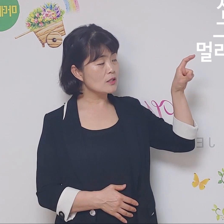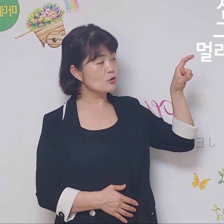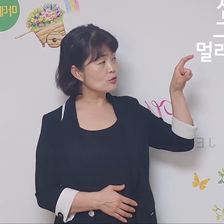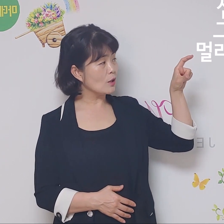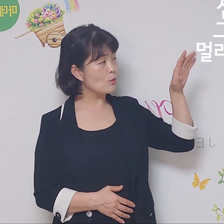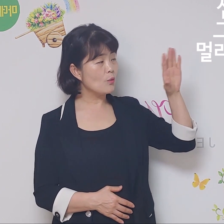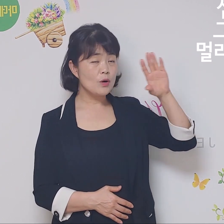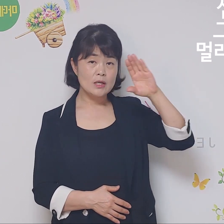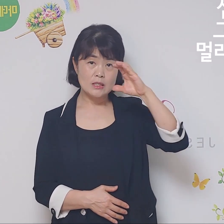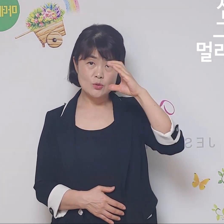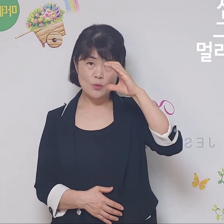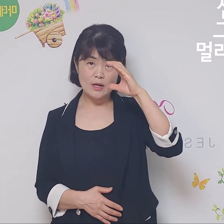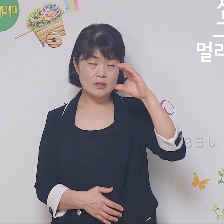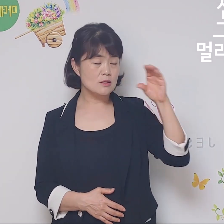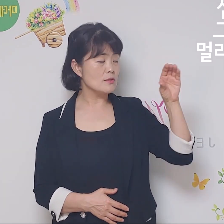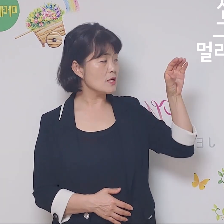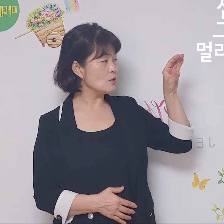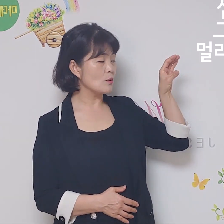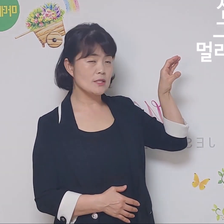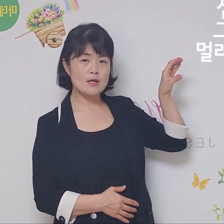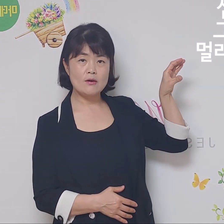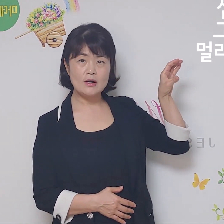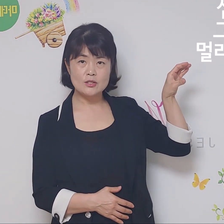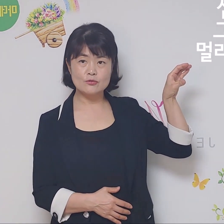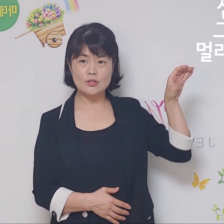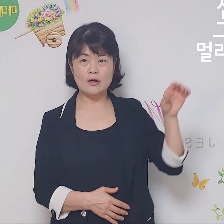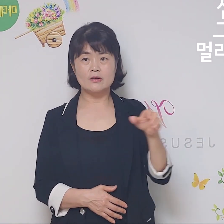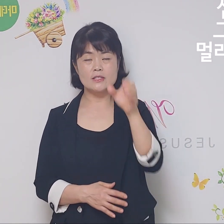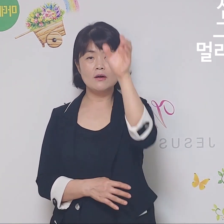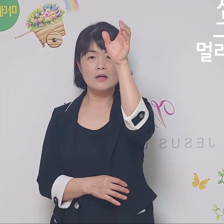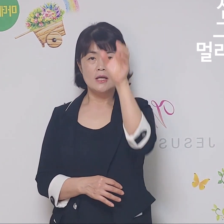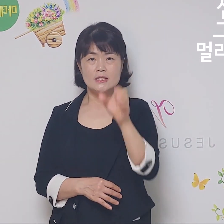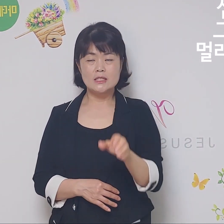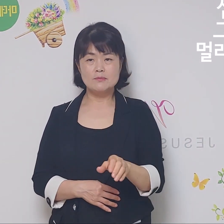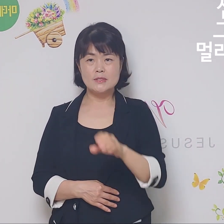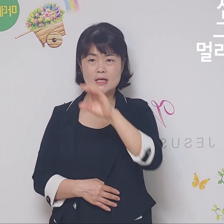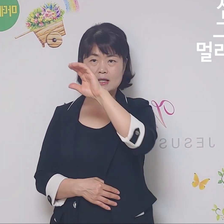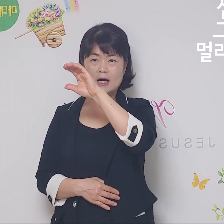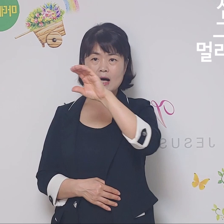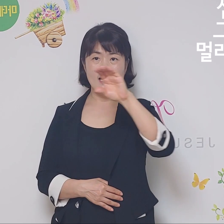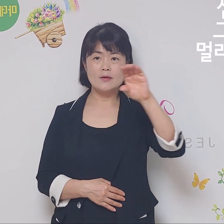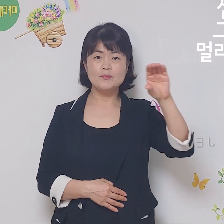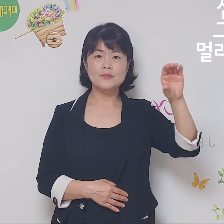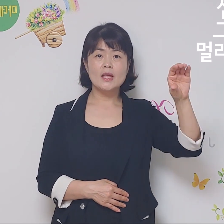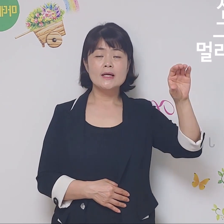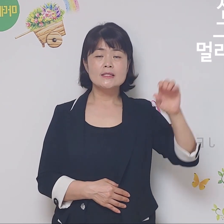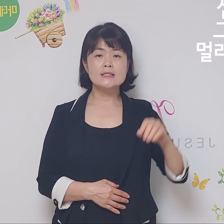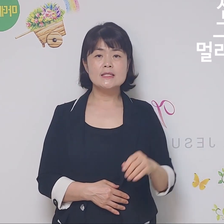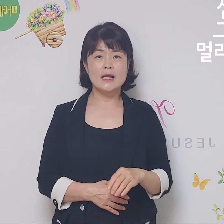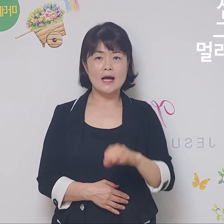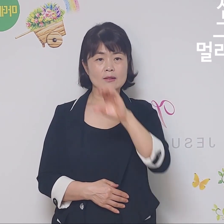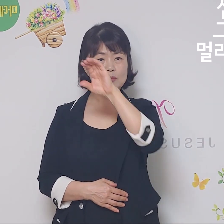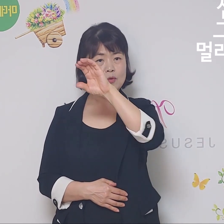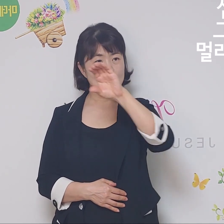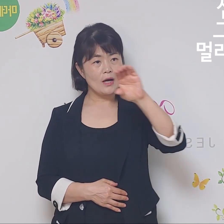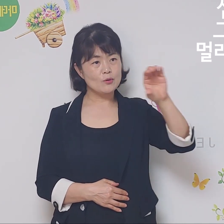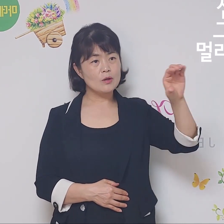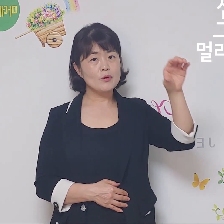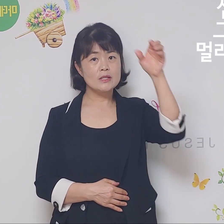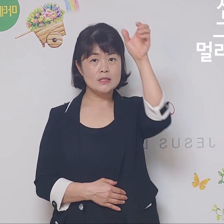하셔도 되고 이 손가락을 전체 이용해서 하셔도 돼요. 그래서 십자가 그 사랑, 가로가